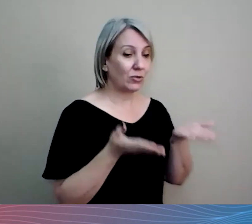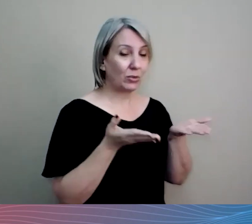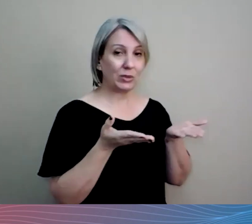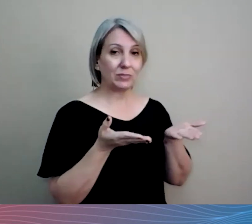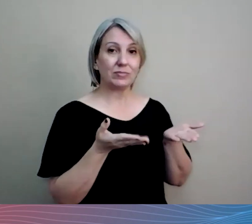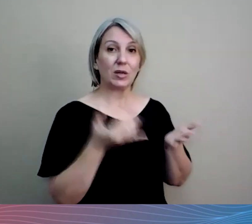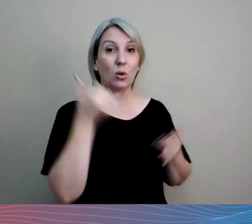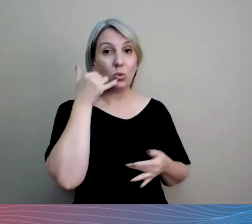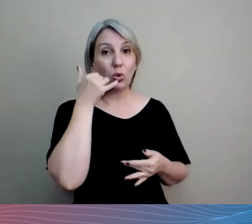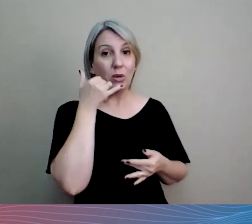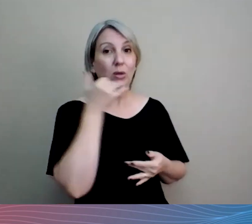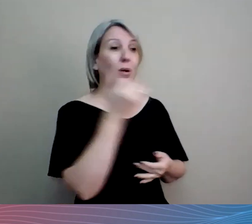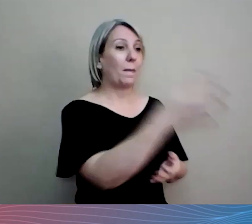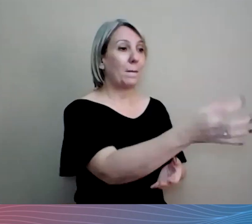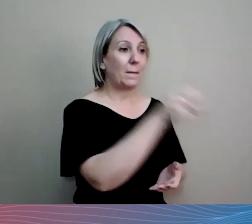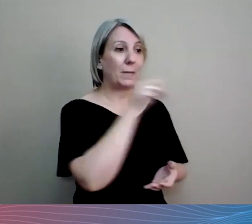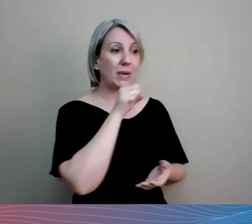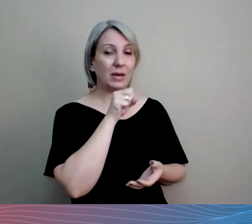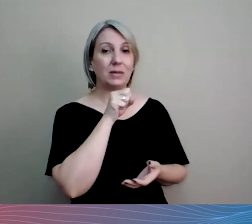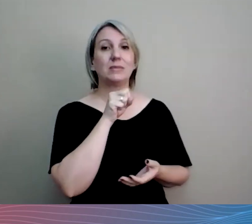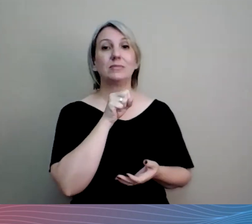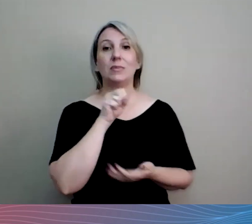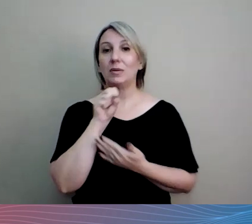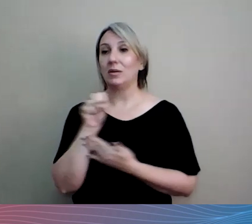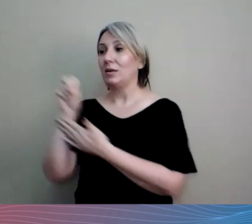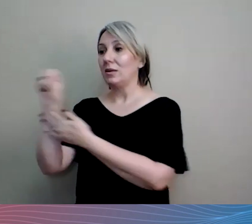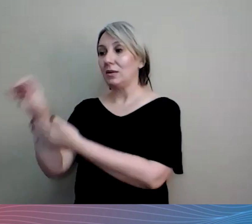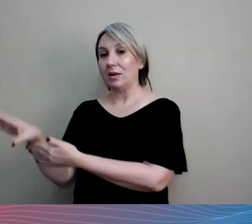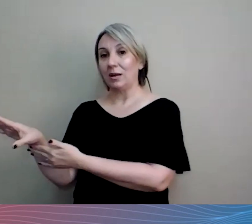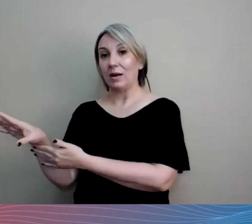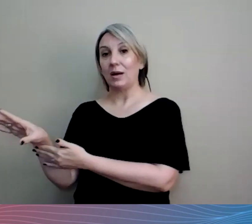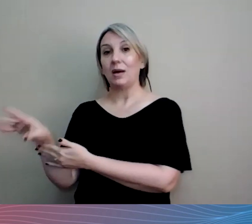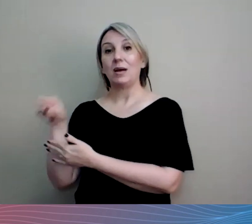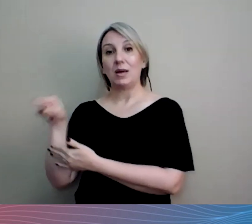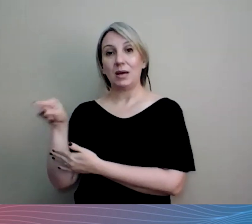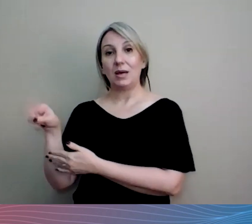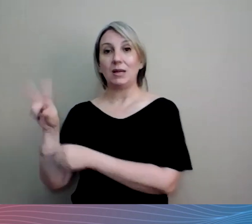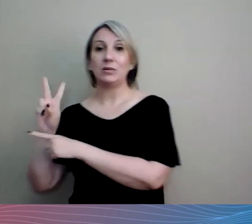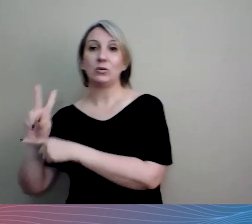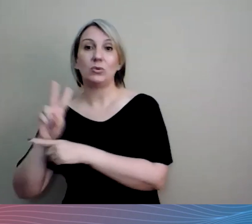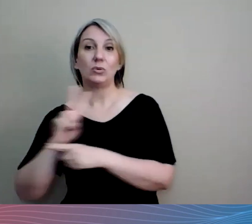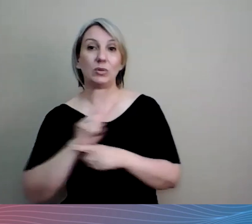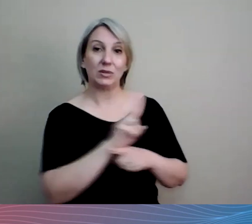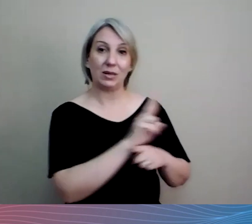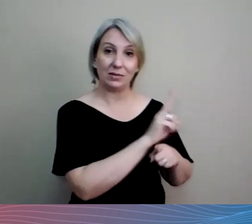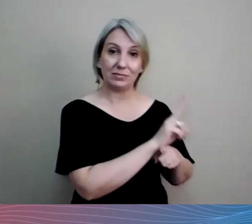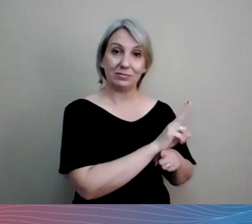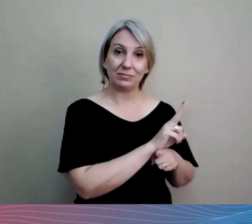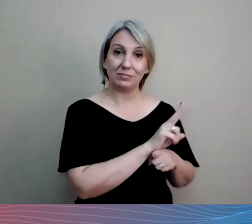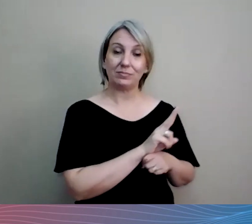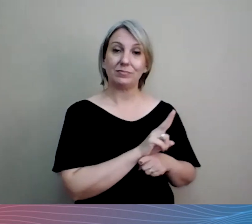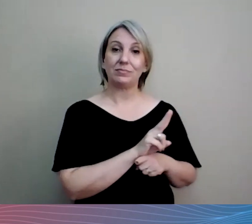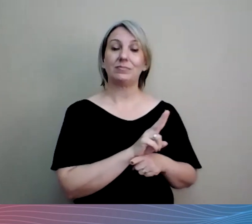atendimento e passa para a rede de cuidados, seja das mulheres para cuidar das mulheres, seja dos homens para cuidar dos homens.